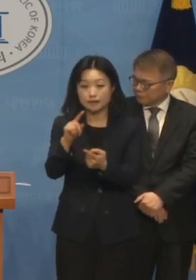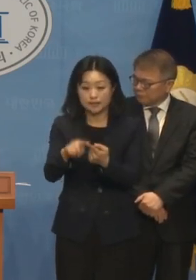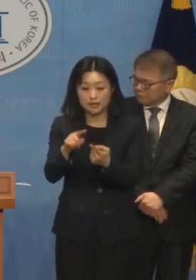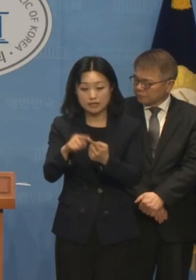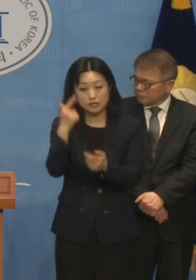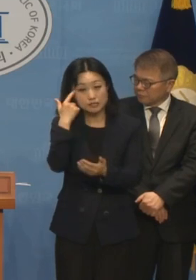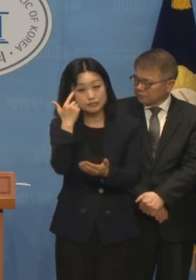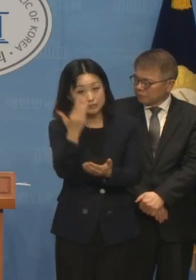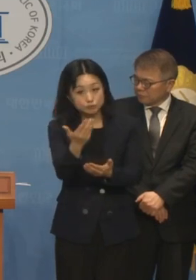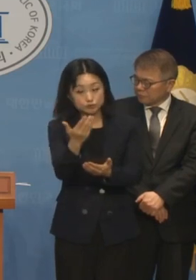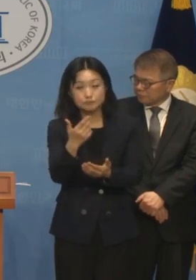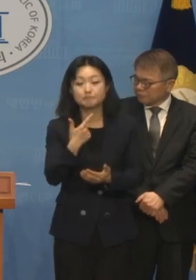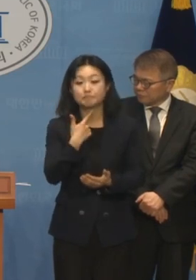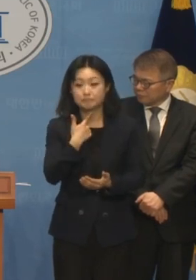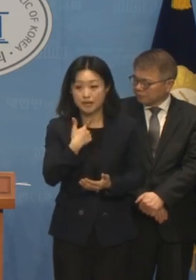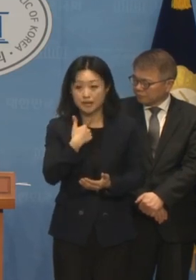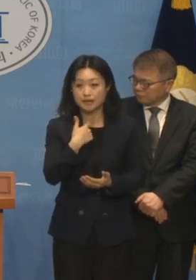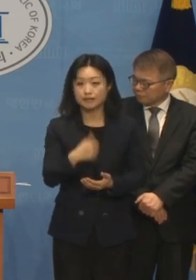대한 부과문항입니다.